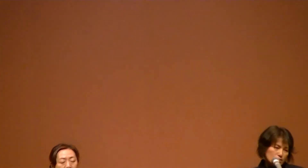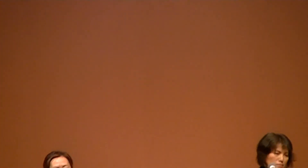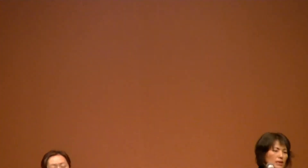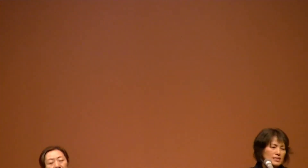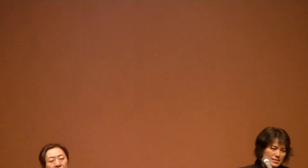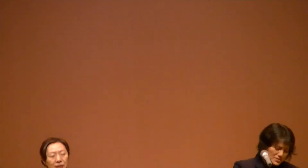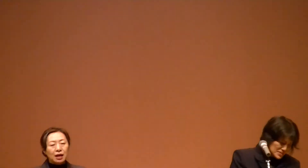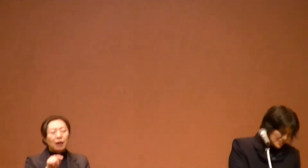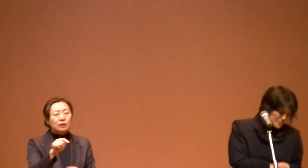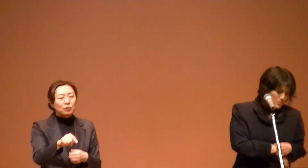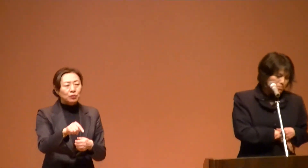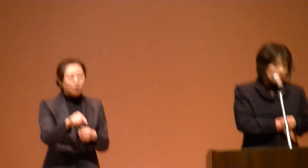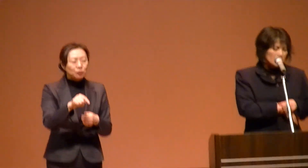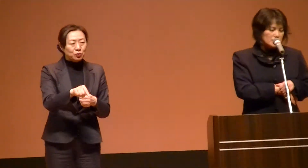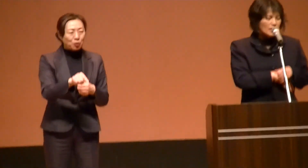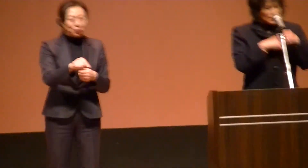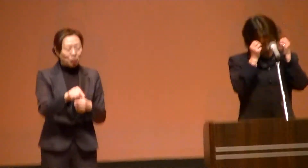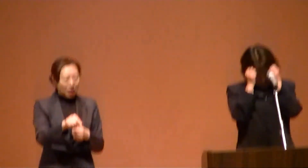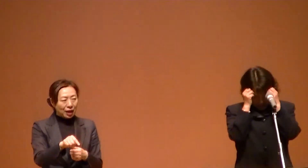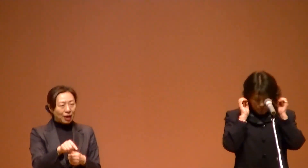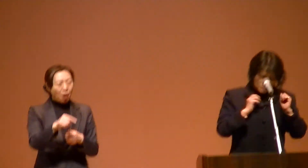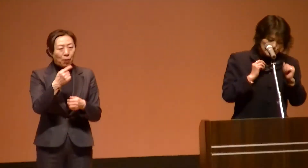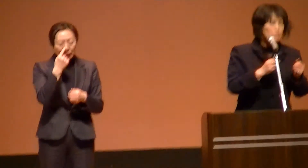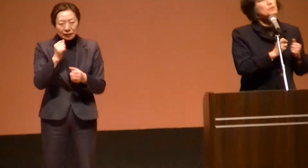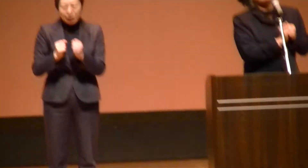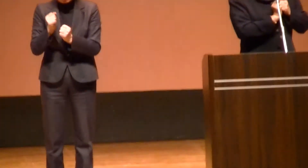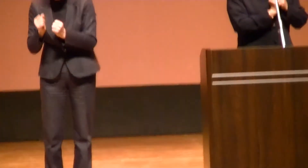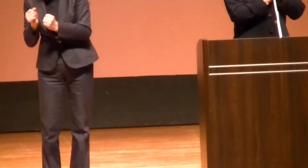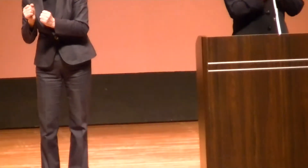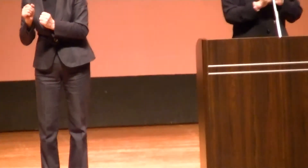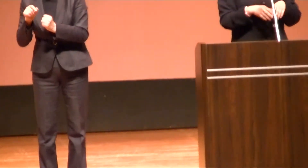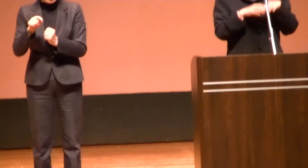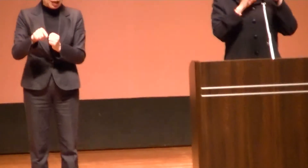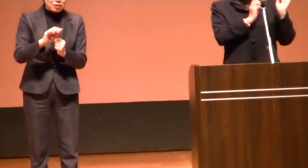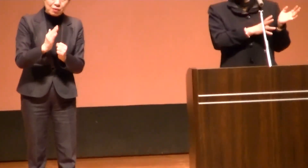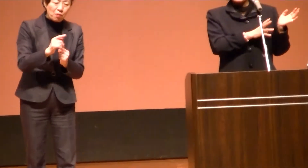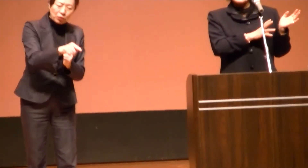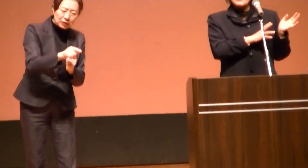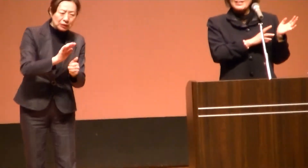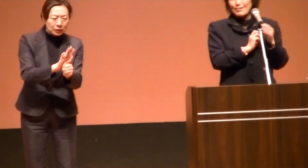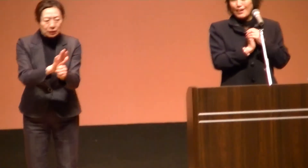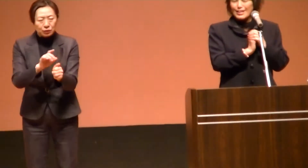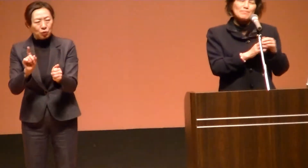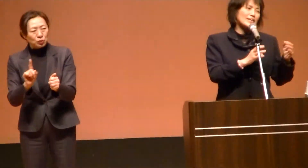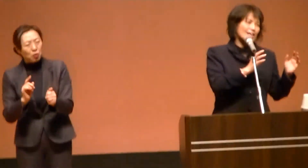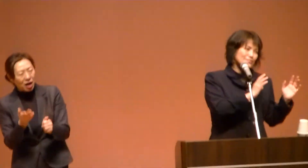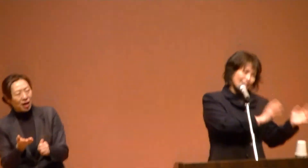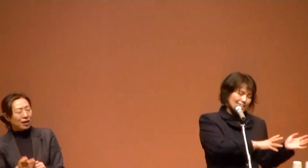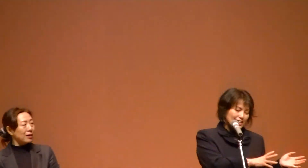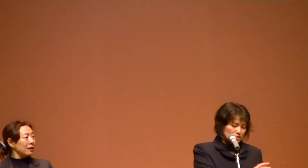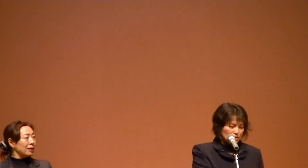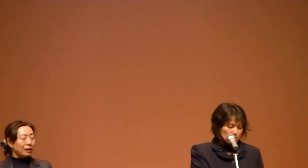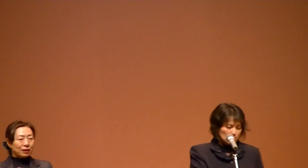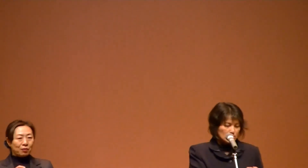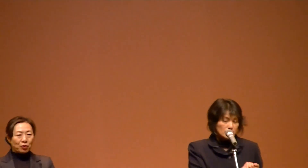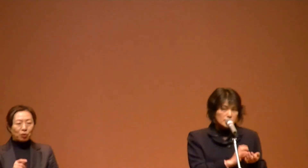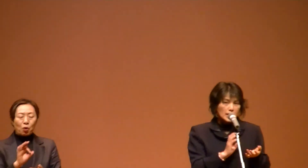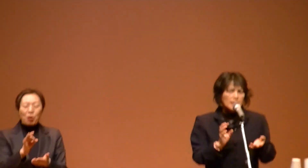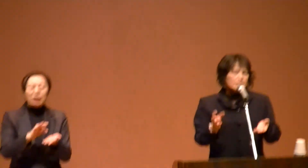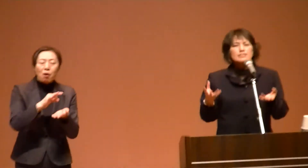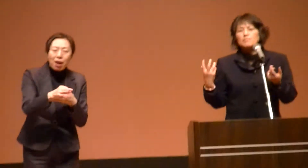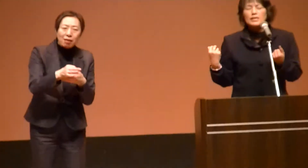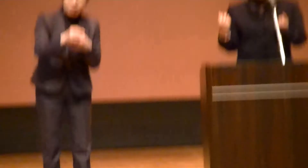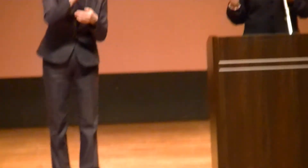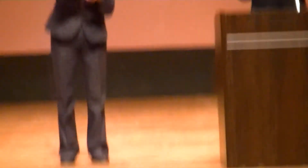かどさくさにまぐれて盗んでると思われるな、あやだな、どうしよう、でもこんな時だから、じゃあ川尻さんにお金を払えば後でいいかとかと思ってる